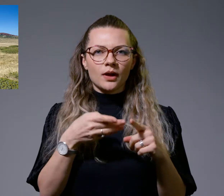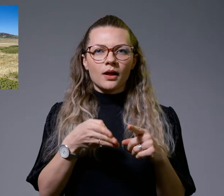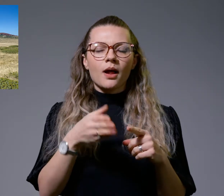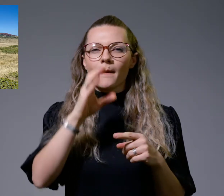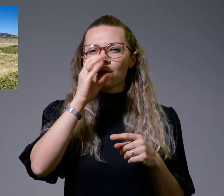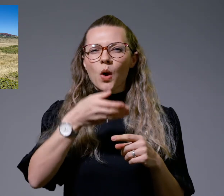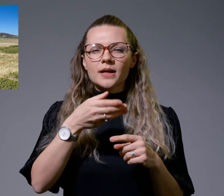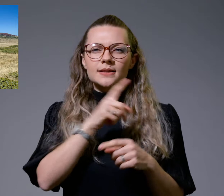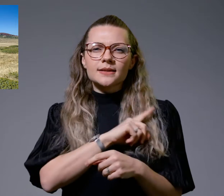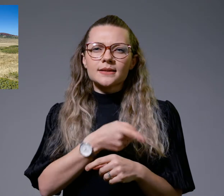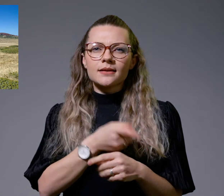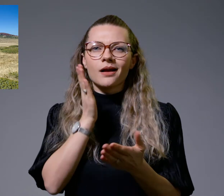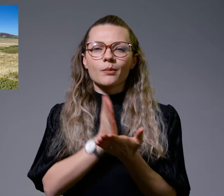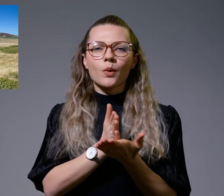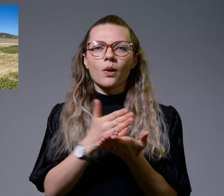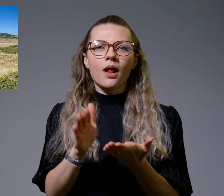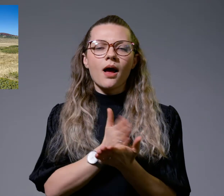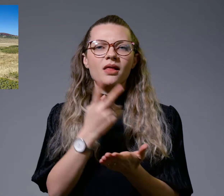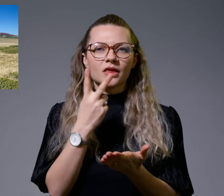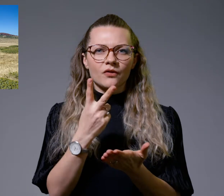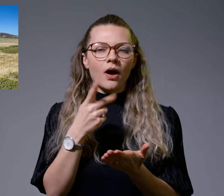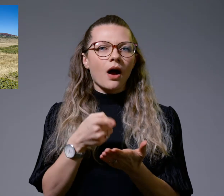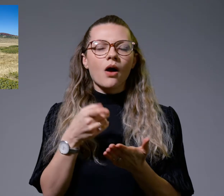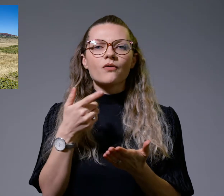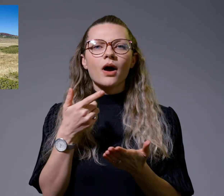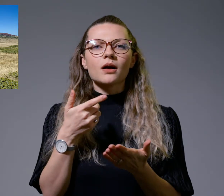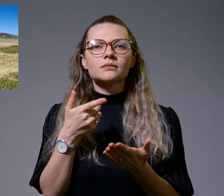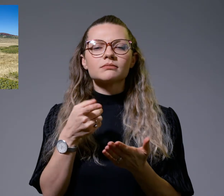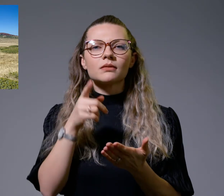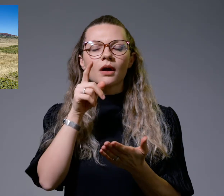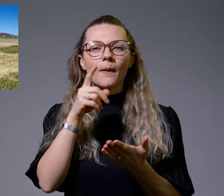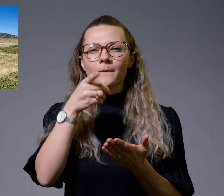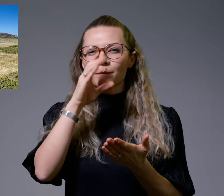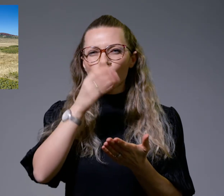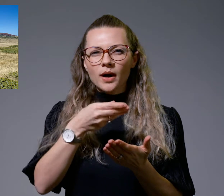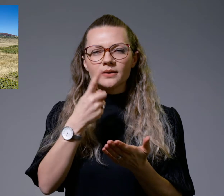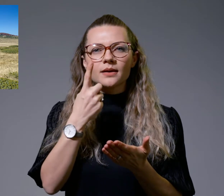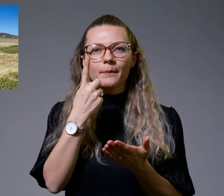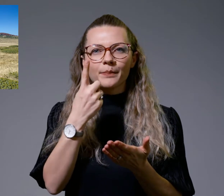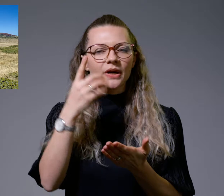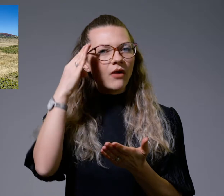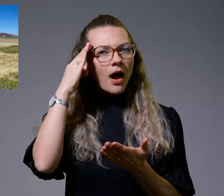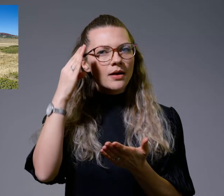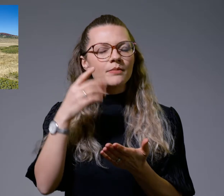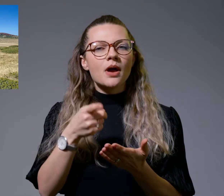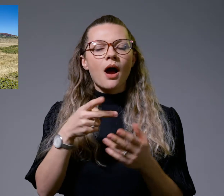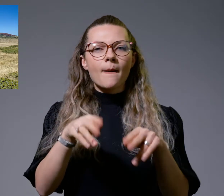разделиле на два дела и со тоа би се принудила првата армија да се повлече